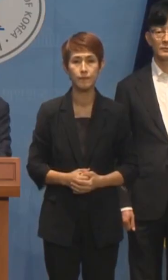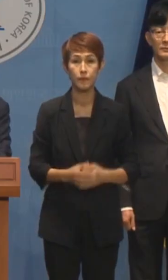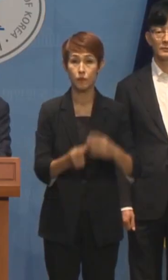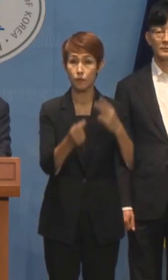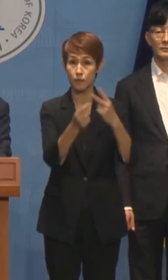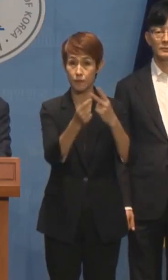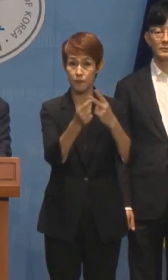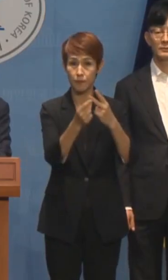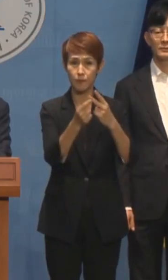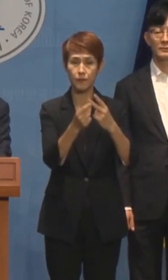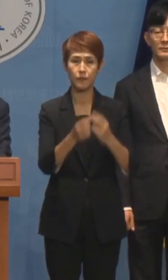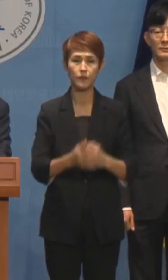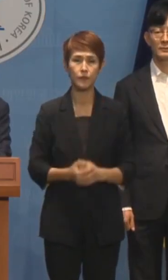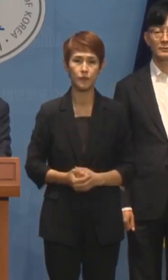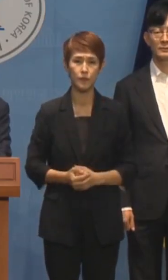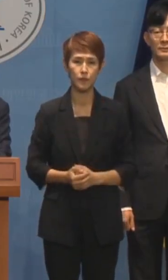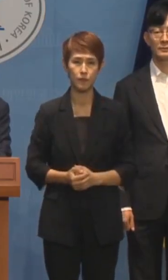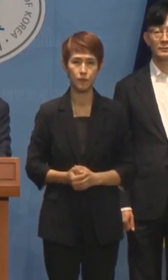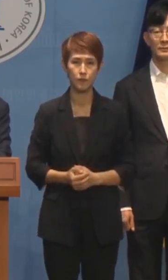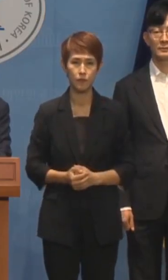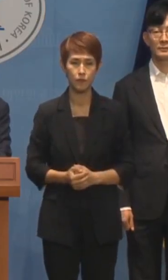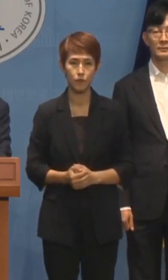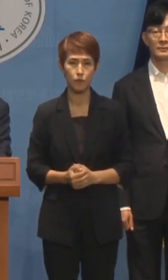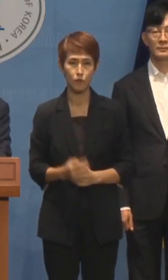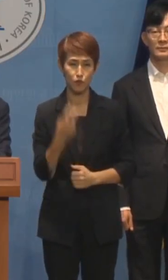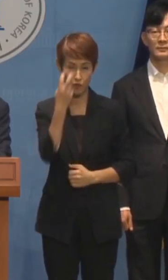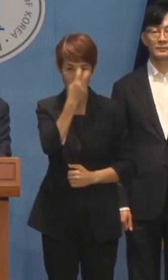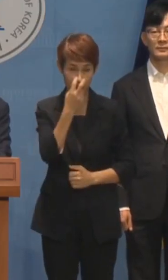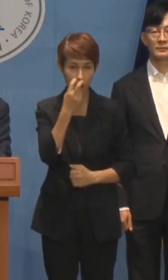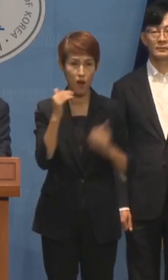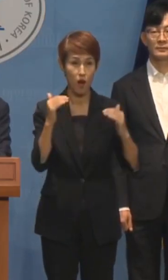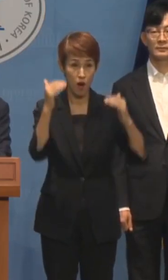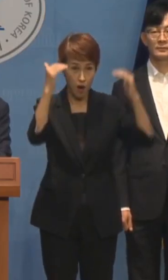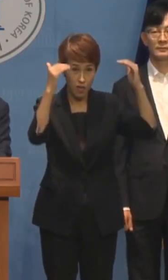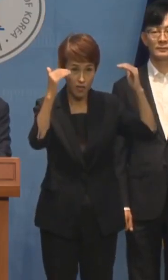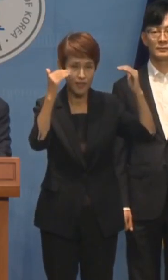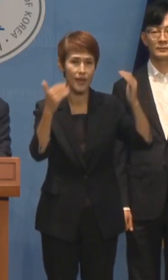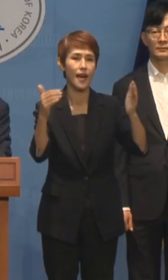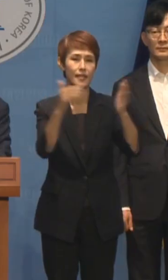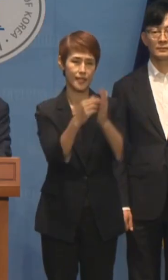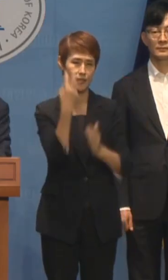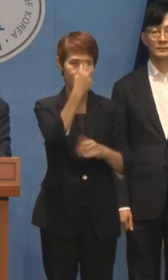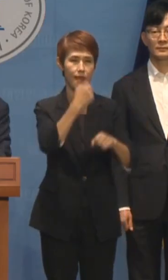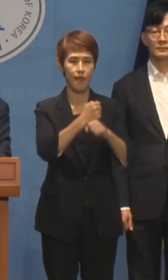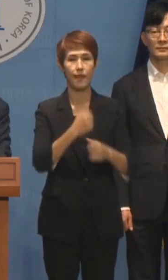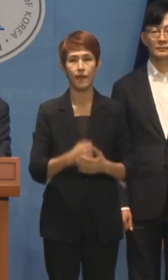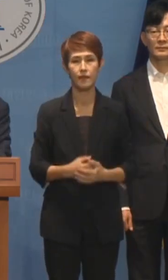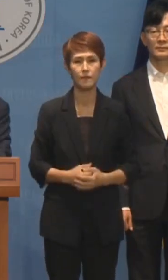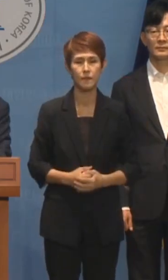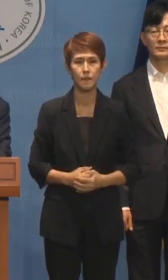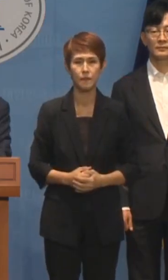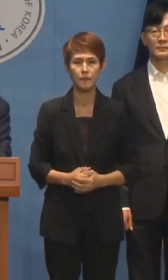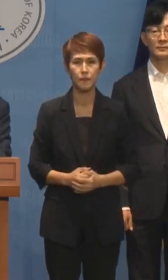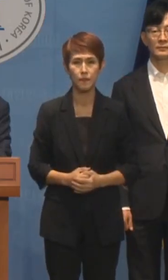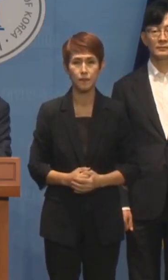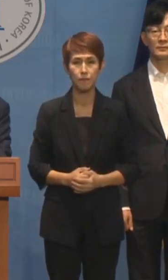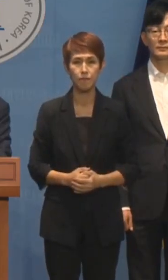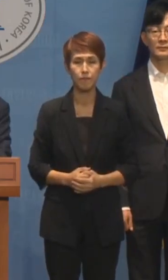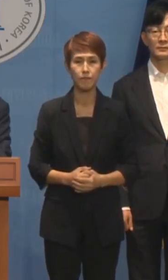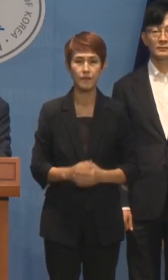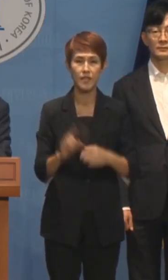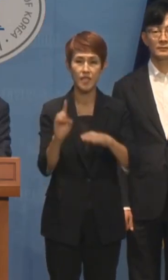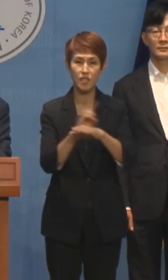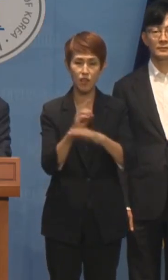둘째, 위장수사 범위를 성인 대상까지 대폭 확대하도록 추진하겠습니다.